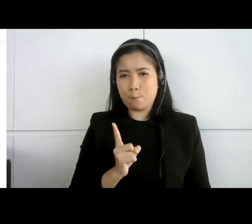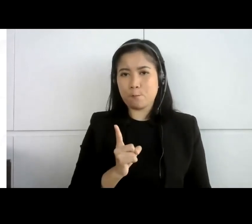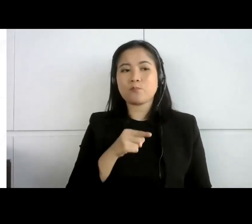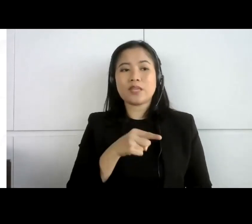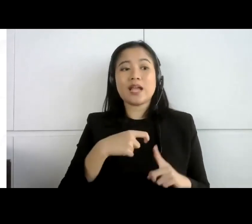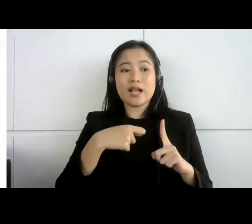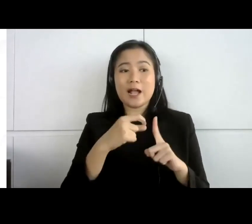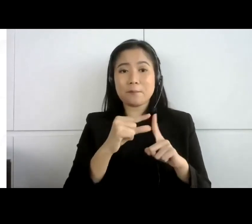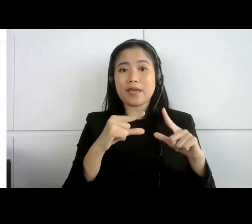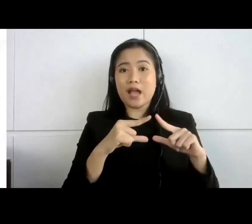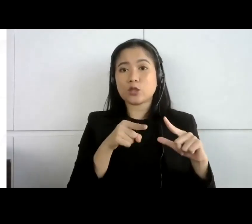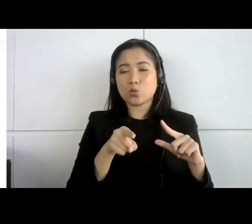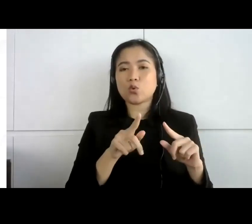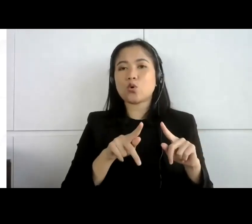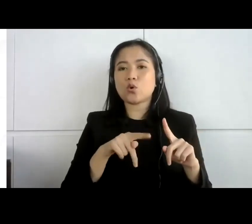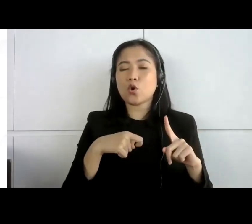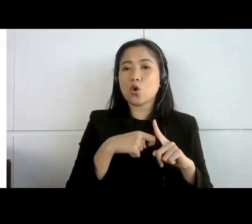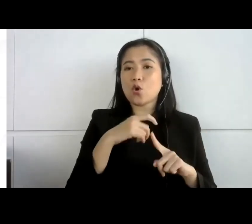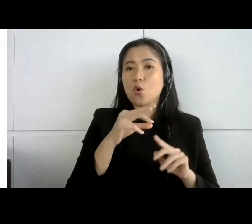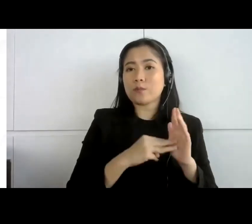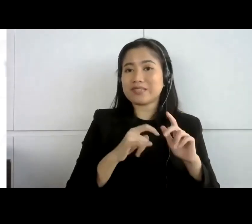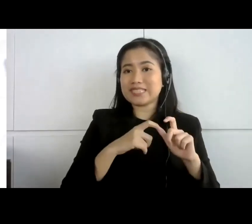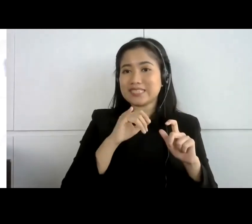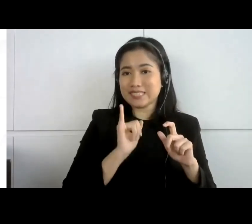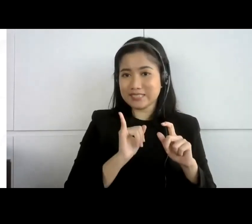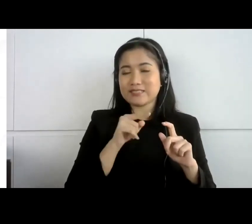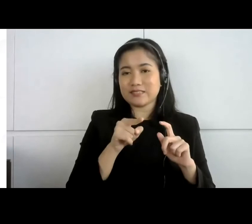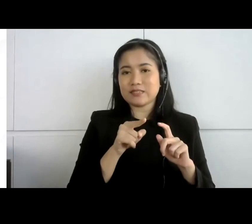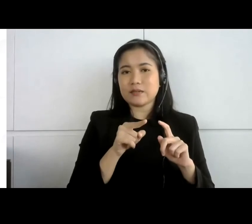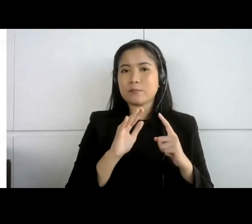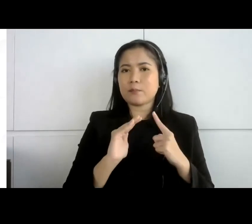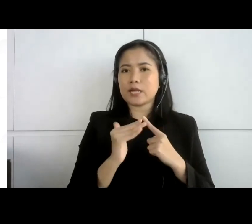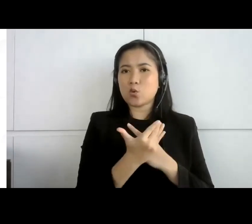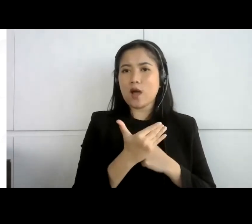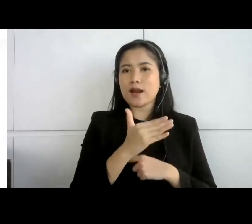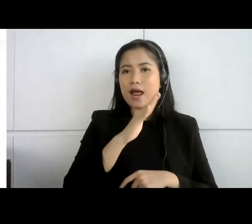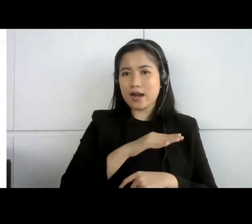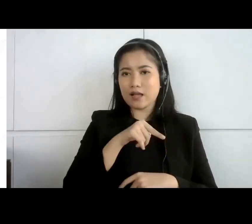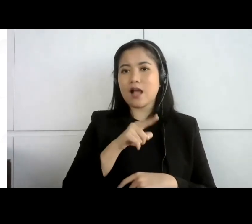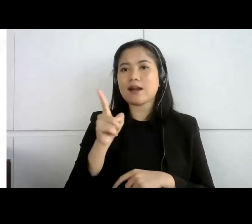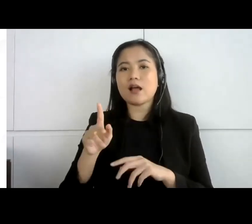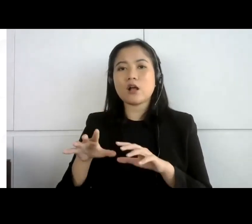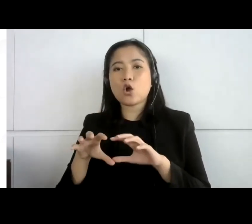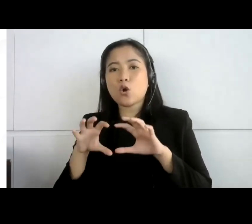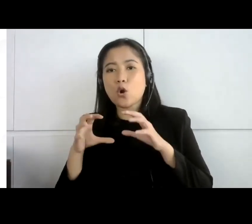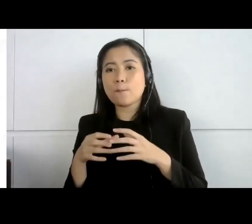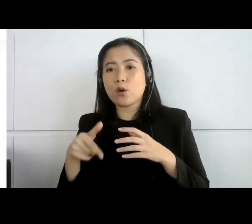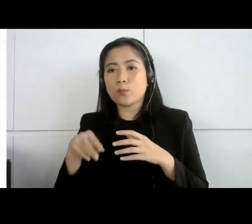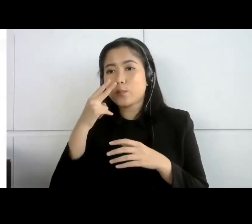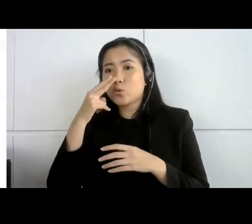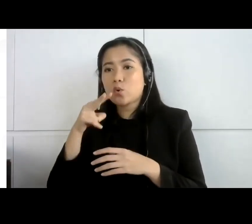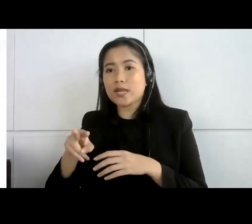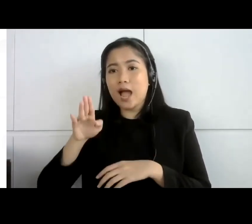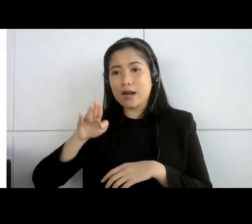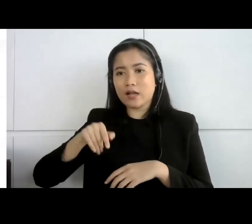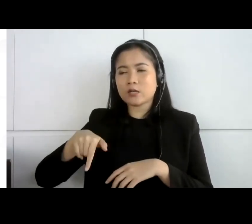Komisi Perlindungan Anak yang sudah kelompok peduli anak yang sudah terbentuk